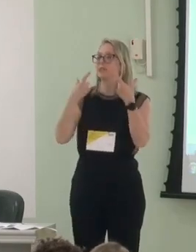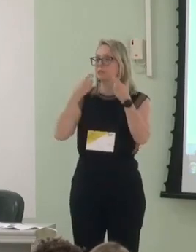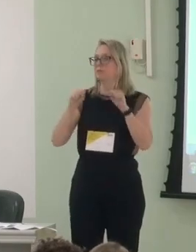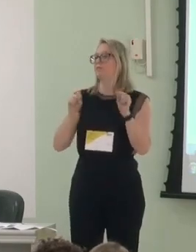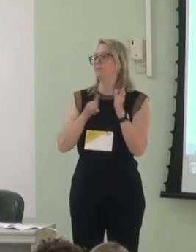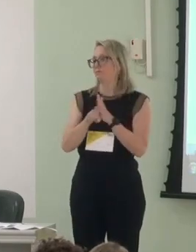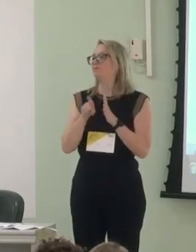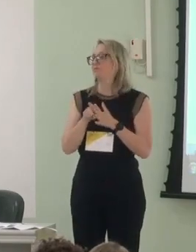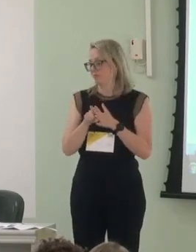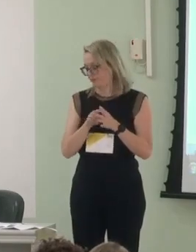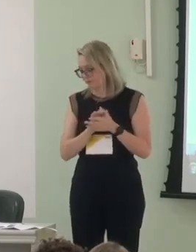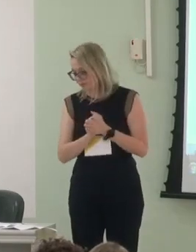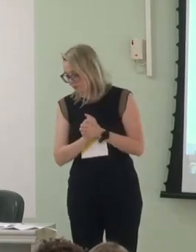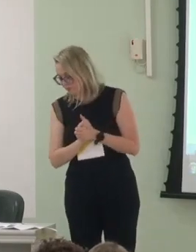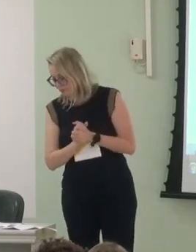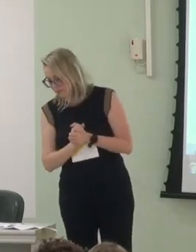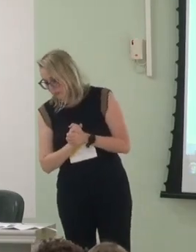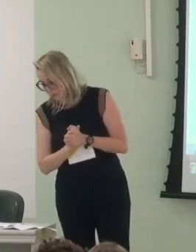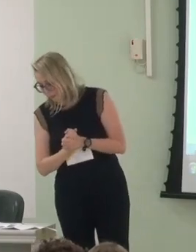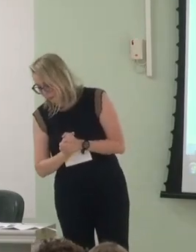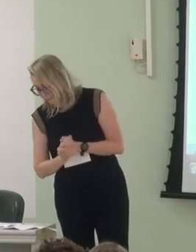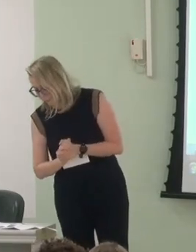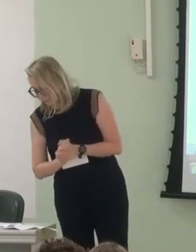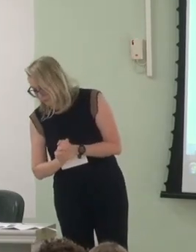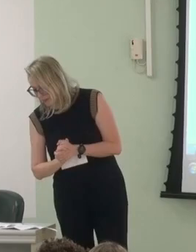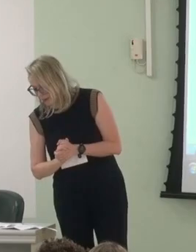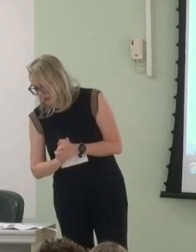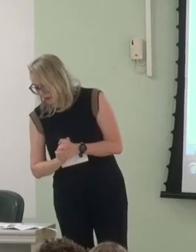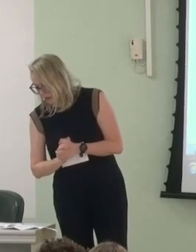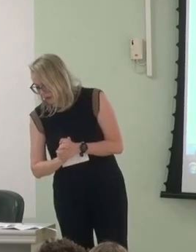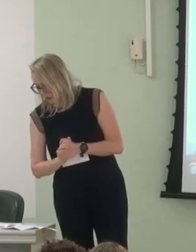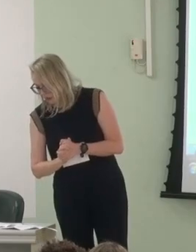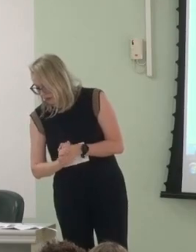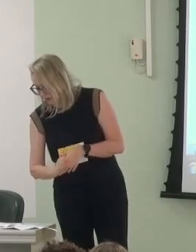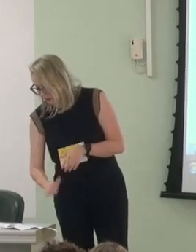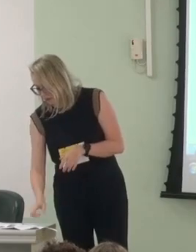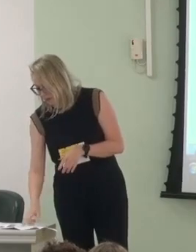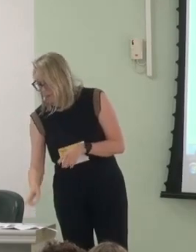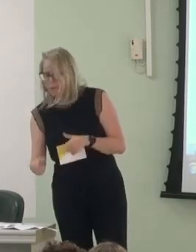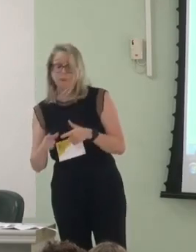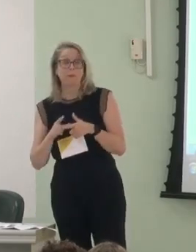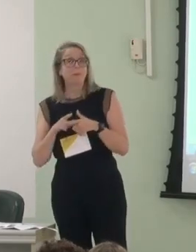da linguística. Mas, para isso, precisamos aleijar